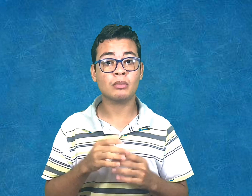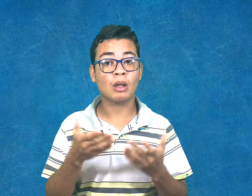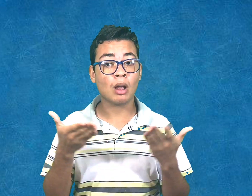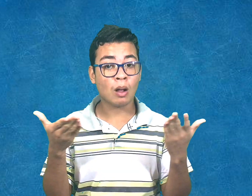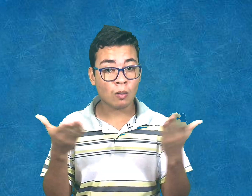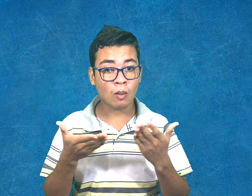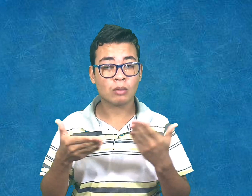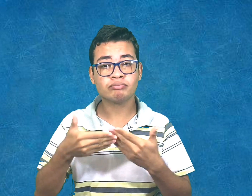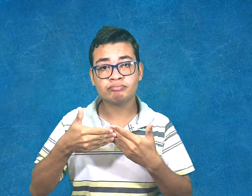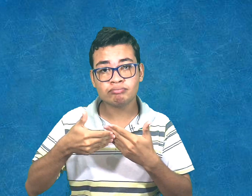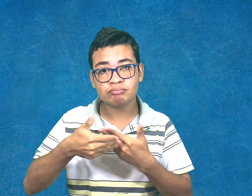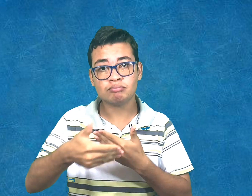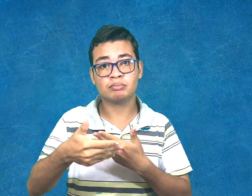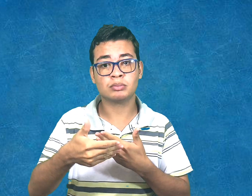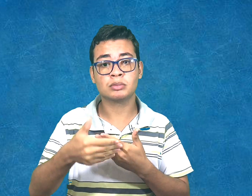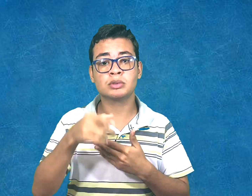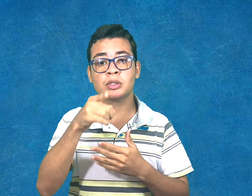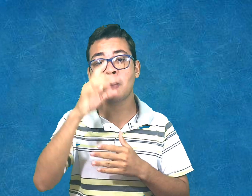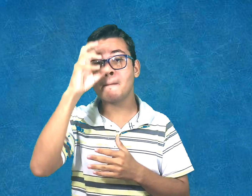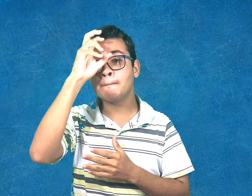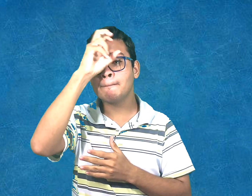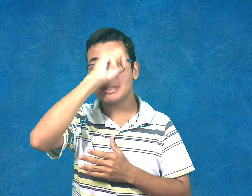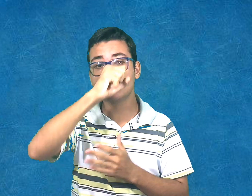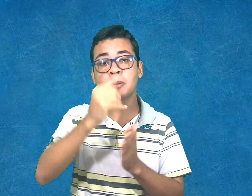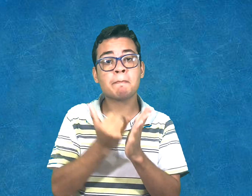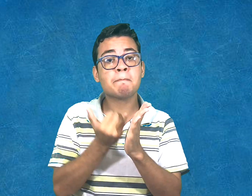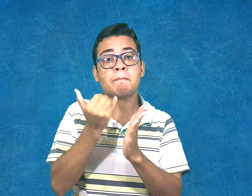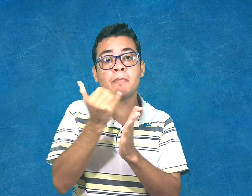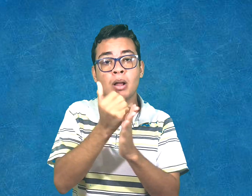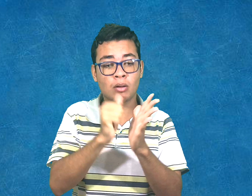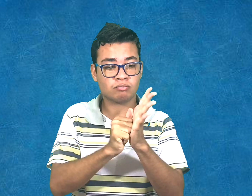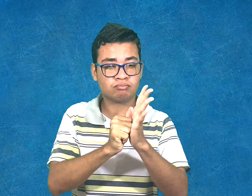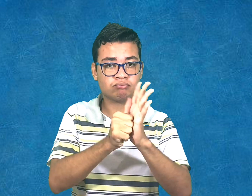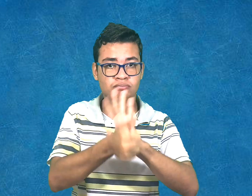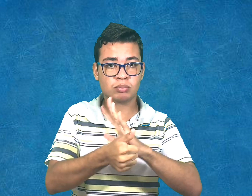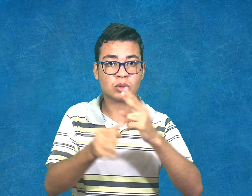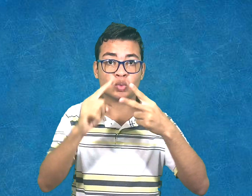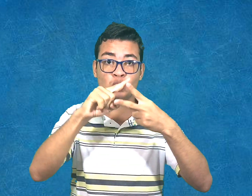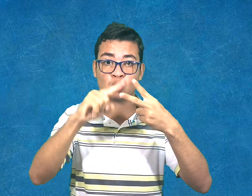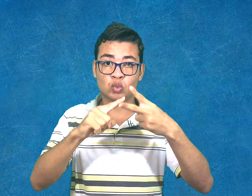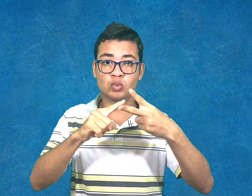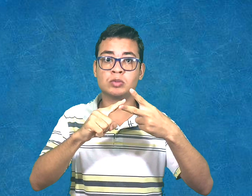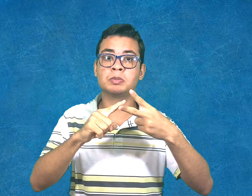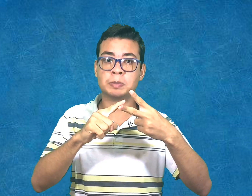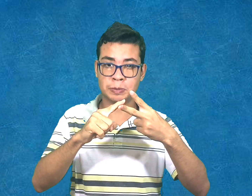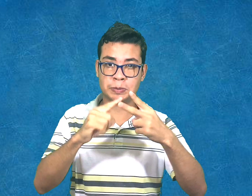dar prosseguimento e aprender mais duas configurações de mão. Olha só.